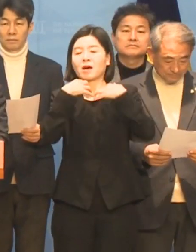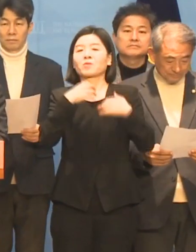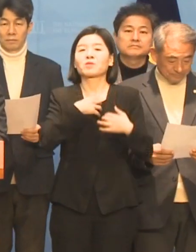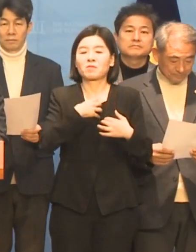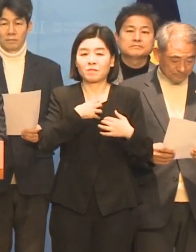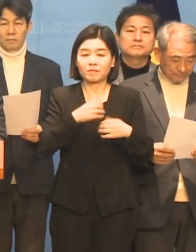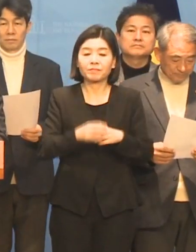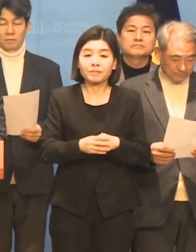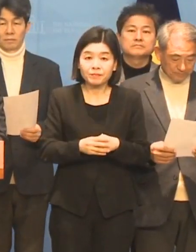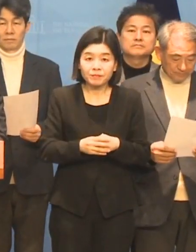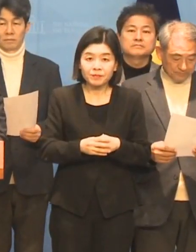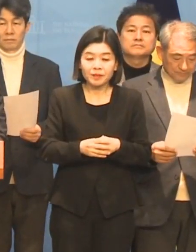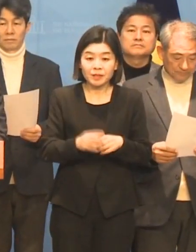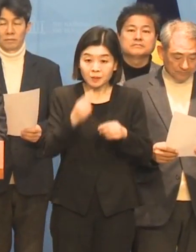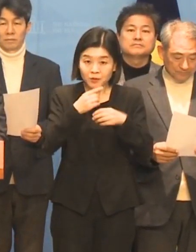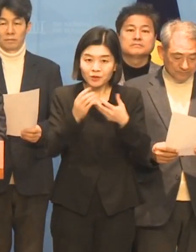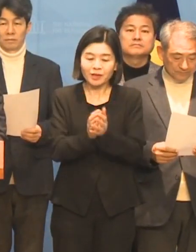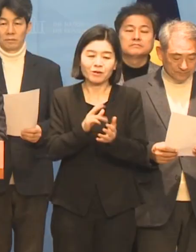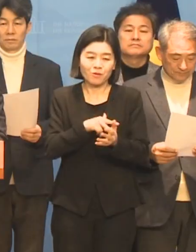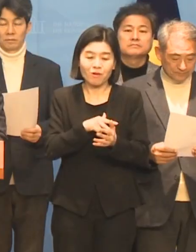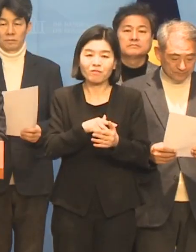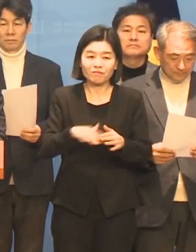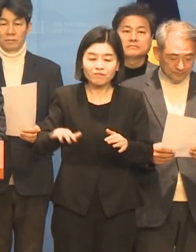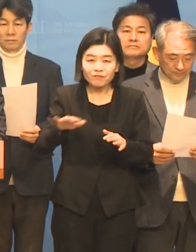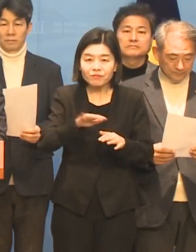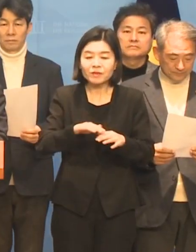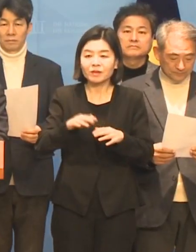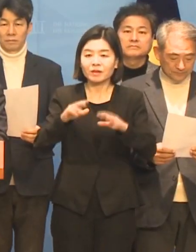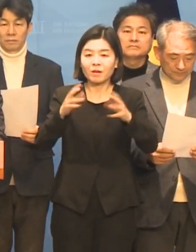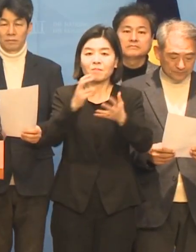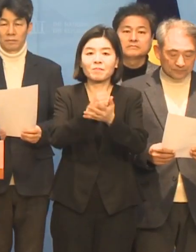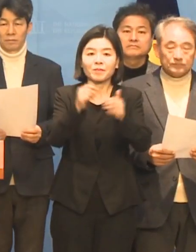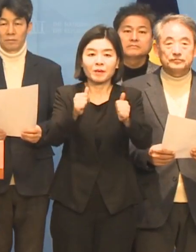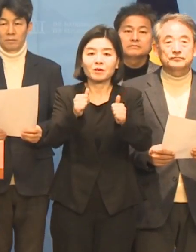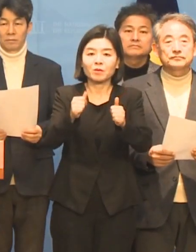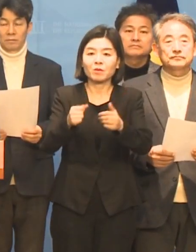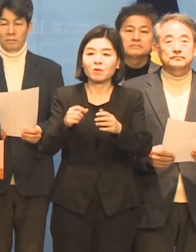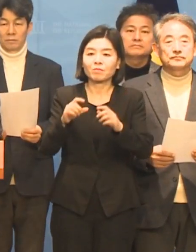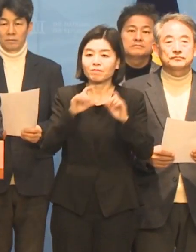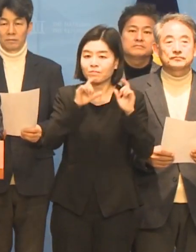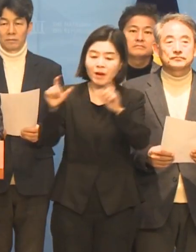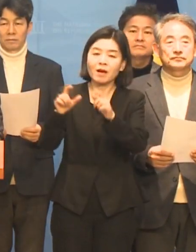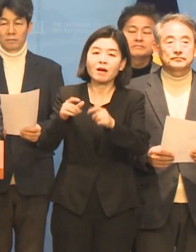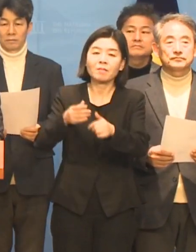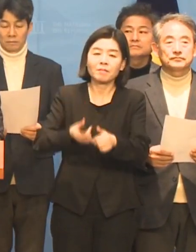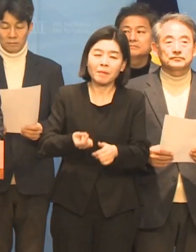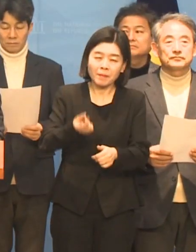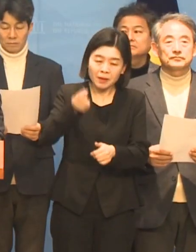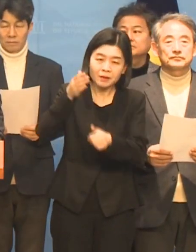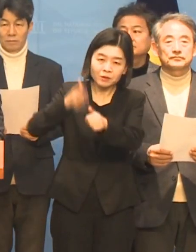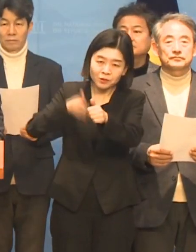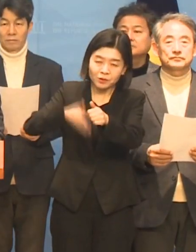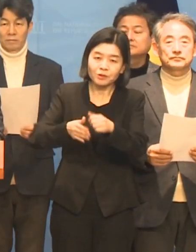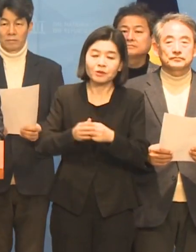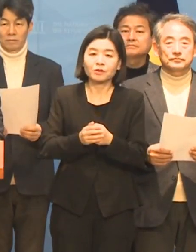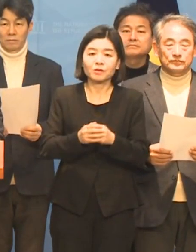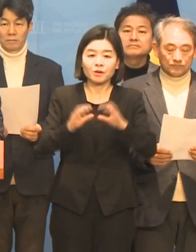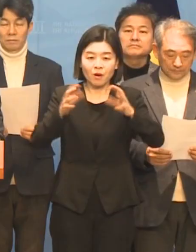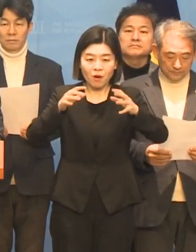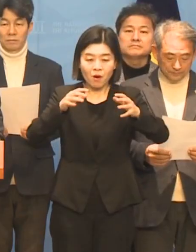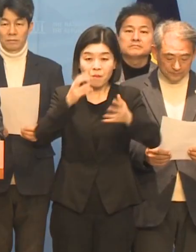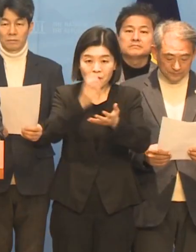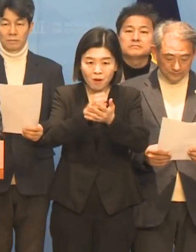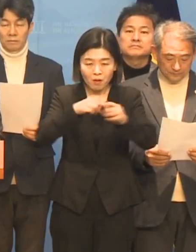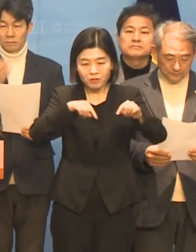더불어민주당 재선 의원 일동은 헌법재판소의 결정을 촉구합니다. 헌정 질서를 파괴한